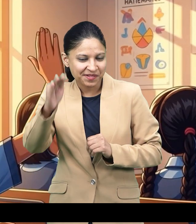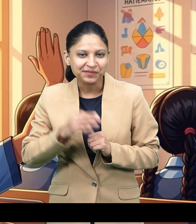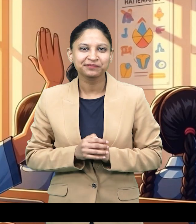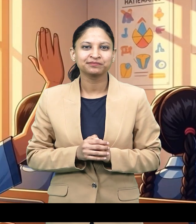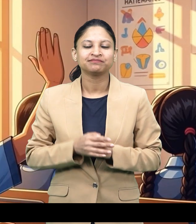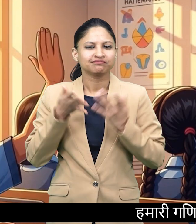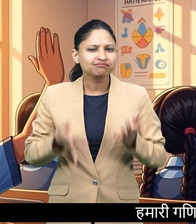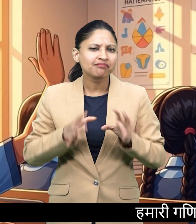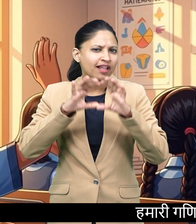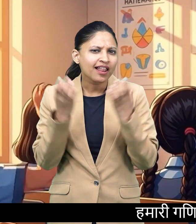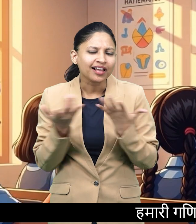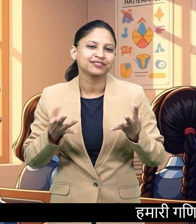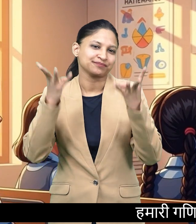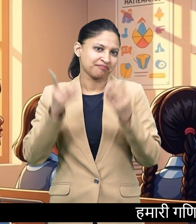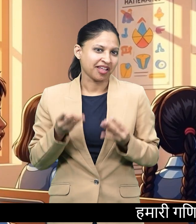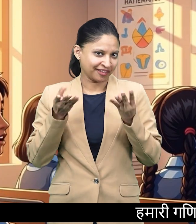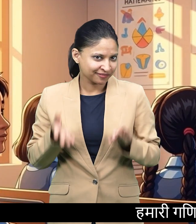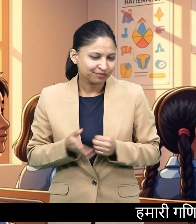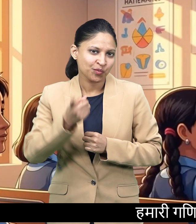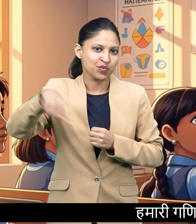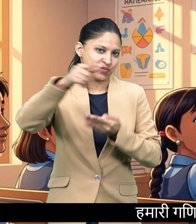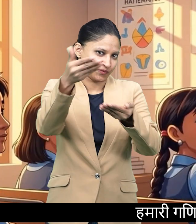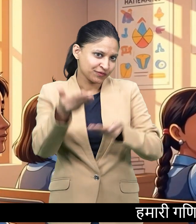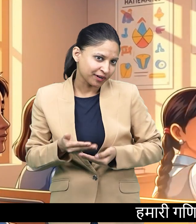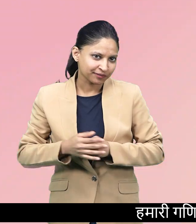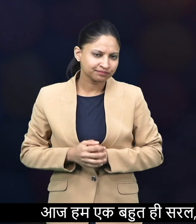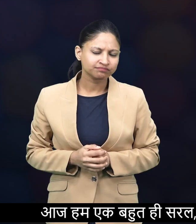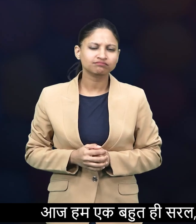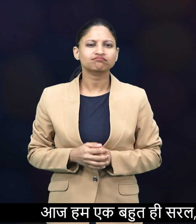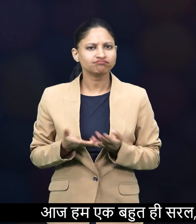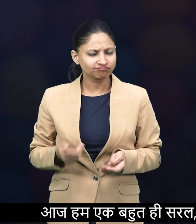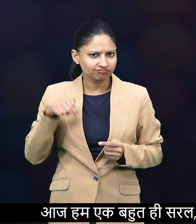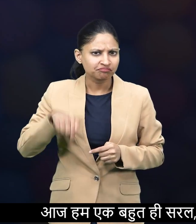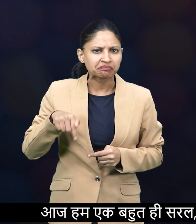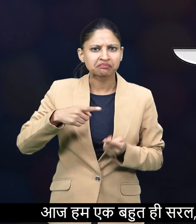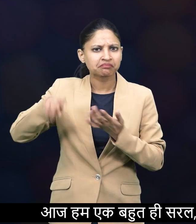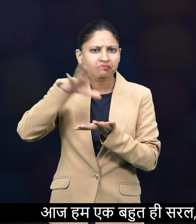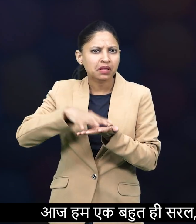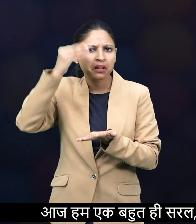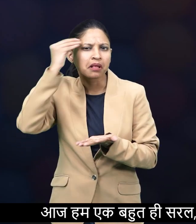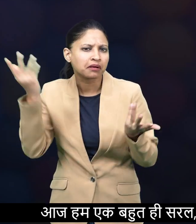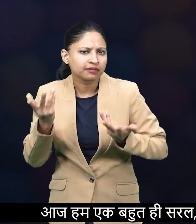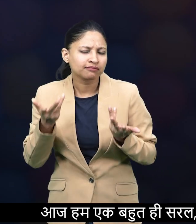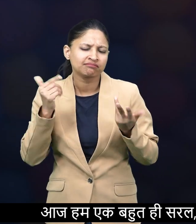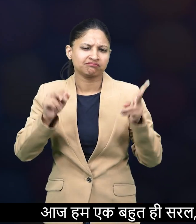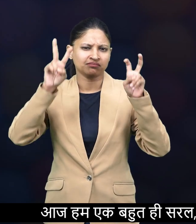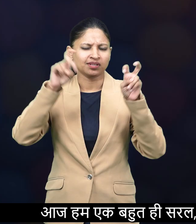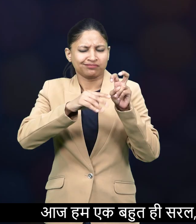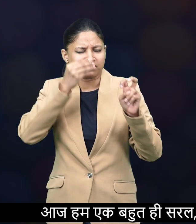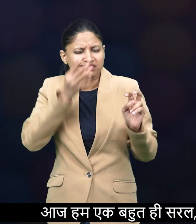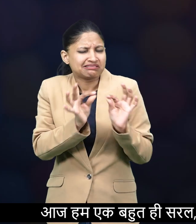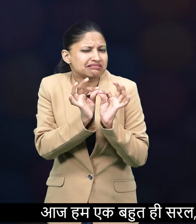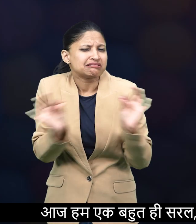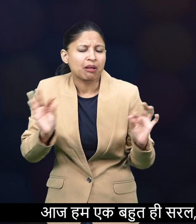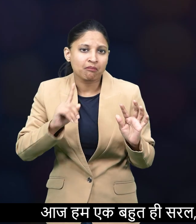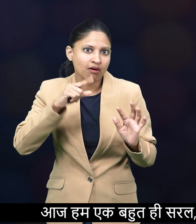नमस्ते बच्चों, हमारी गणित की कक्षा में आपका स्वागत है। आज हम एक बहुत ही सरल, उपयोगी और रोजमर्रा